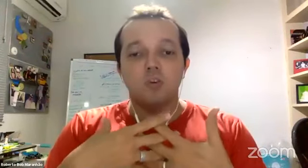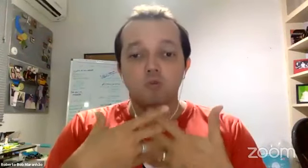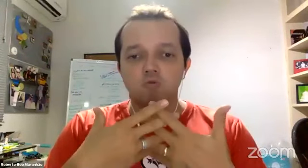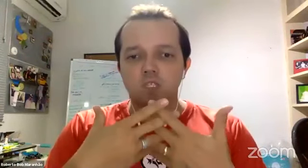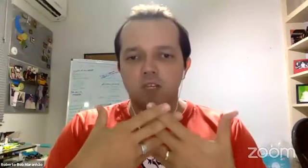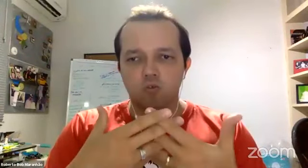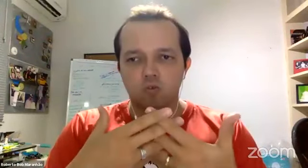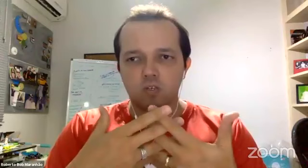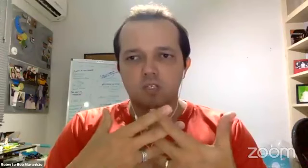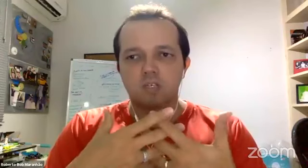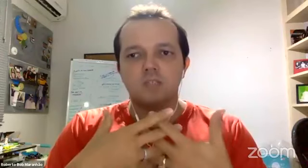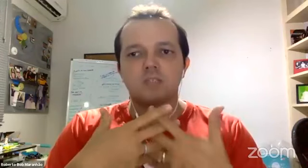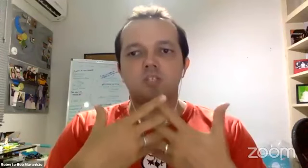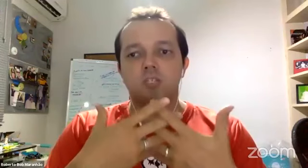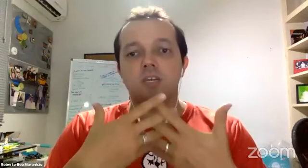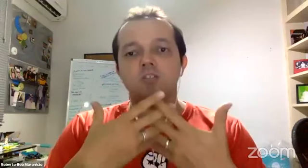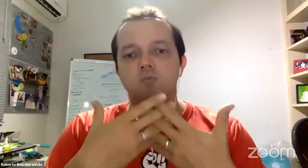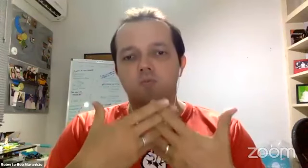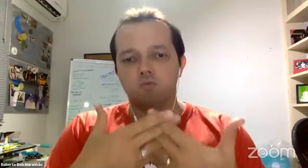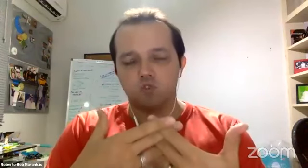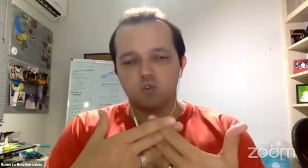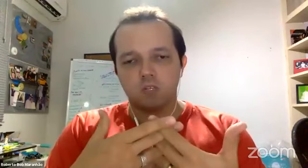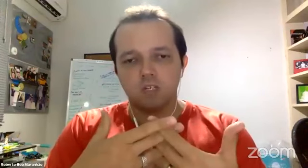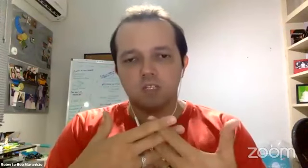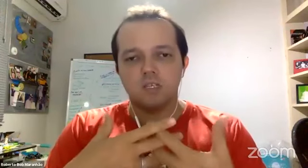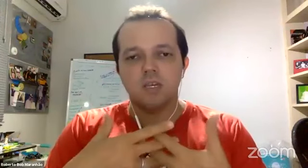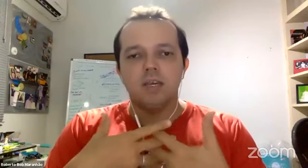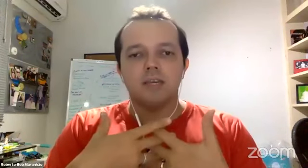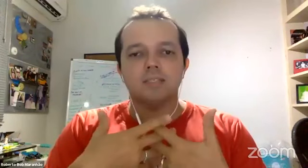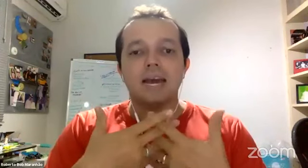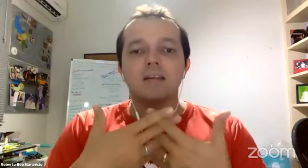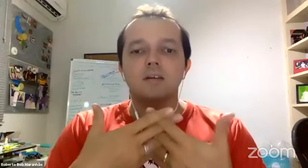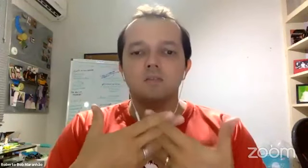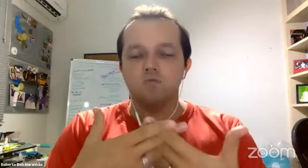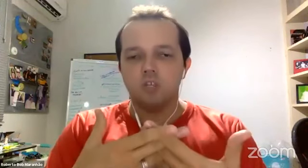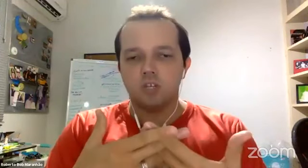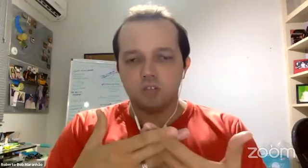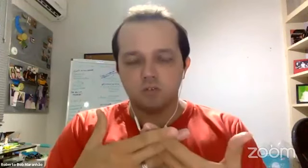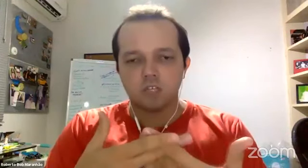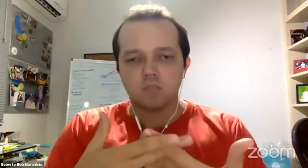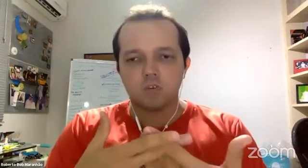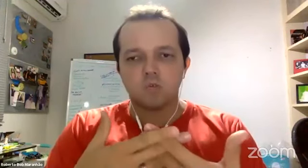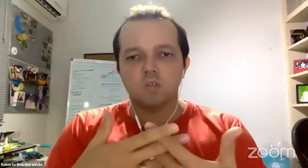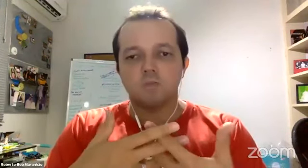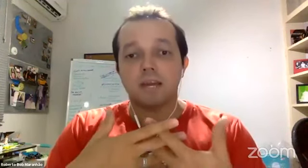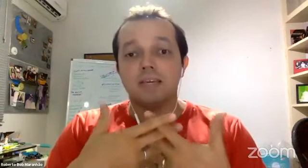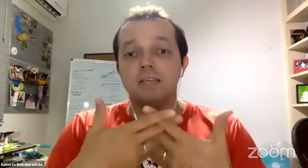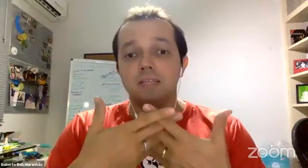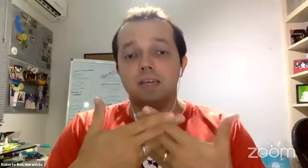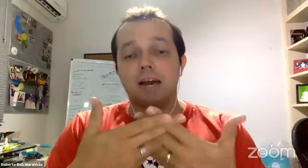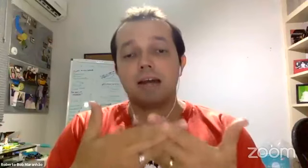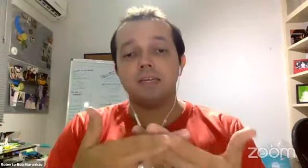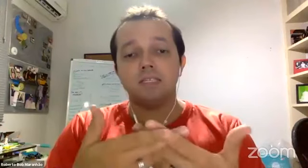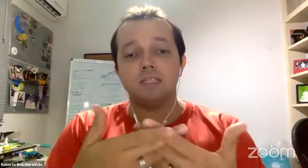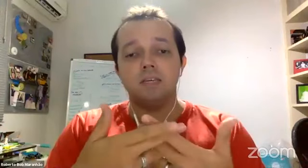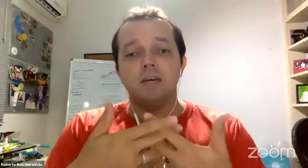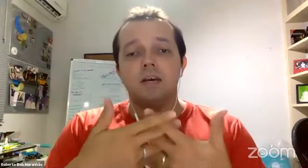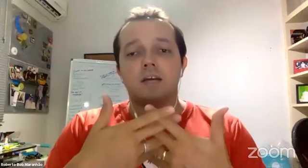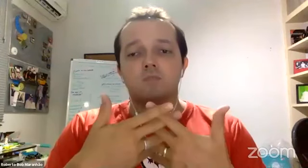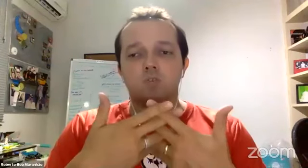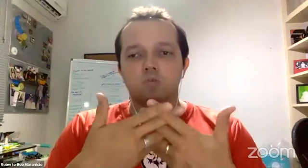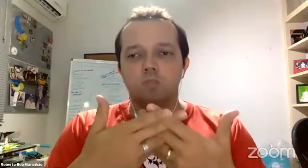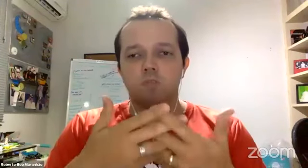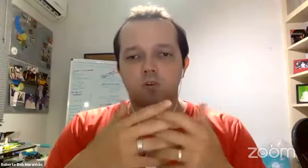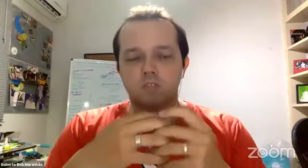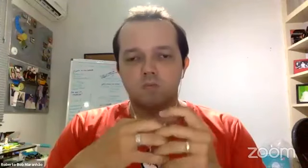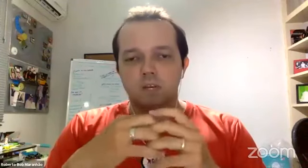de que outros setores eles estejam funcionantes, eles garantam os direitos das pessoas para que, aí sim,